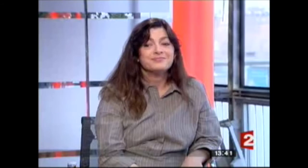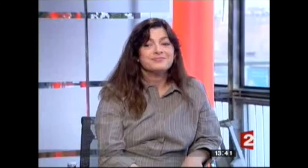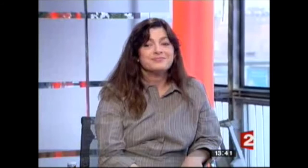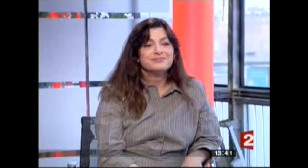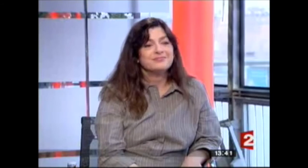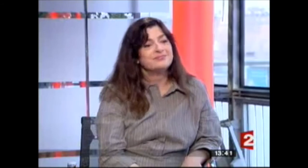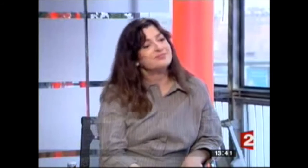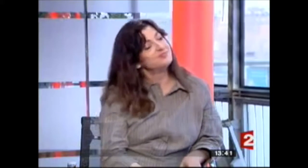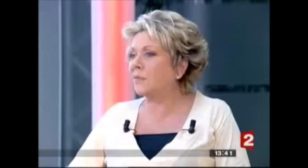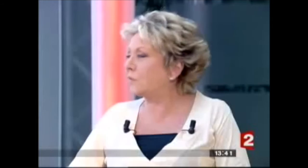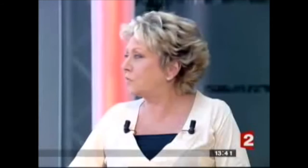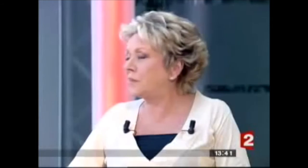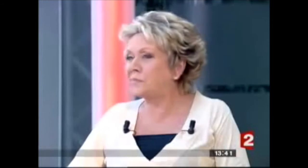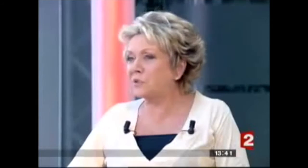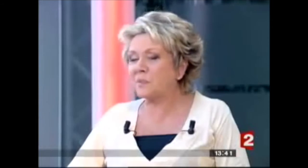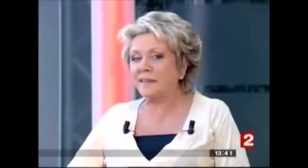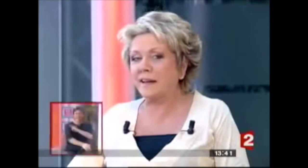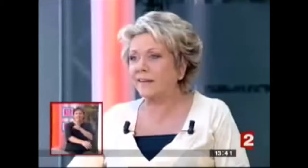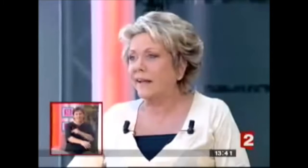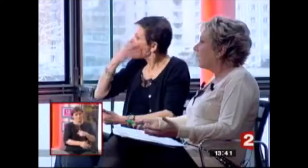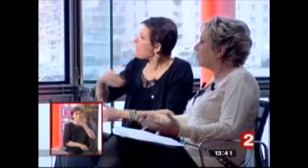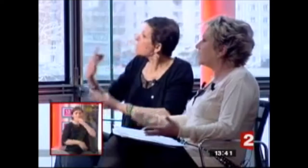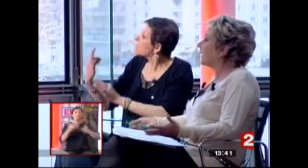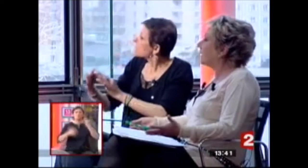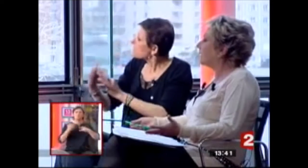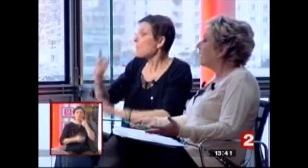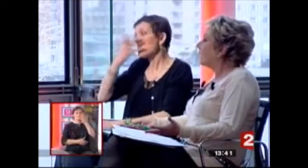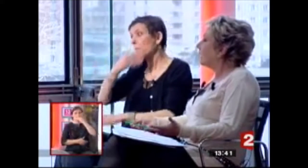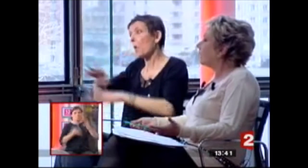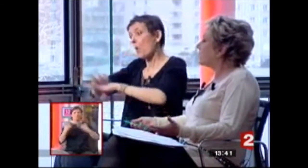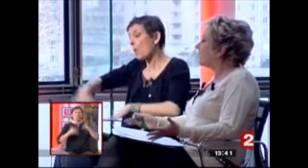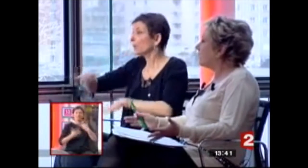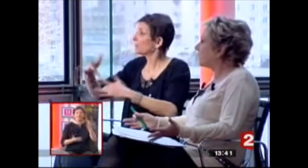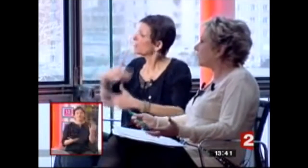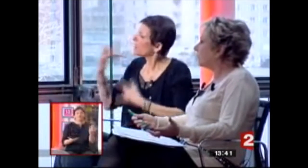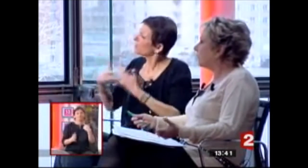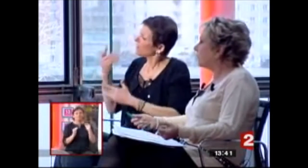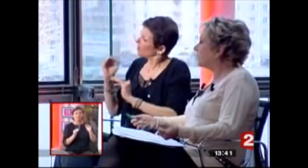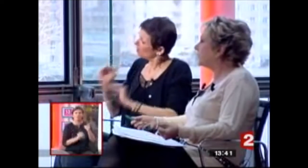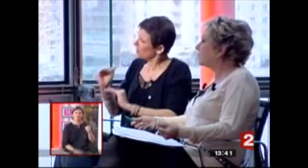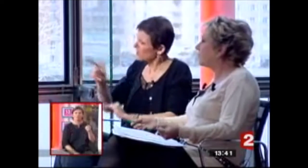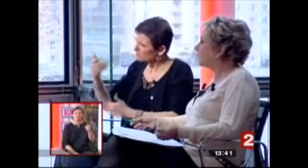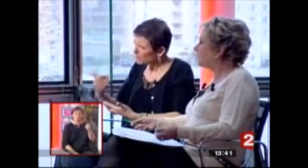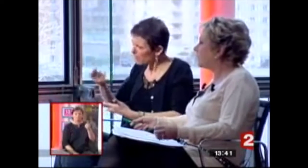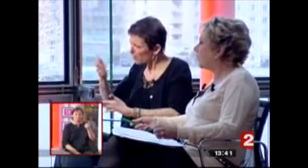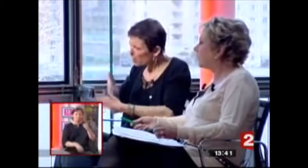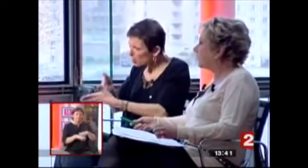Alors une énergie formidable, on le voit, beau spectacle, beau théâtre. Vous avez quand même quelques difficultés dont vous vouliez parler